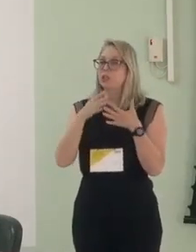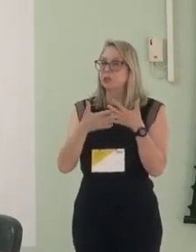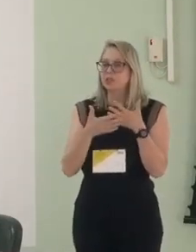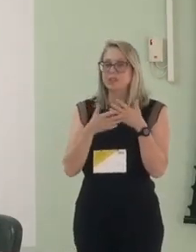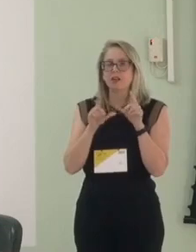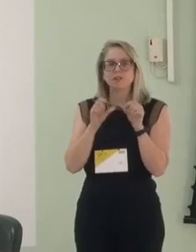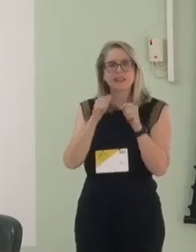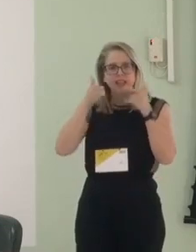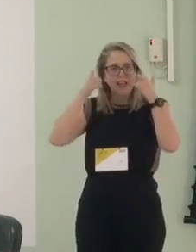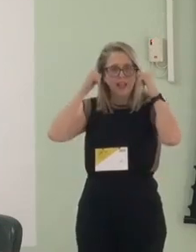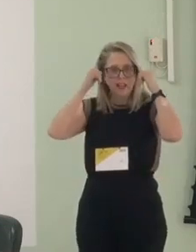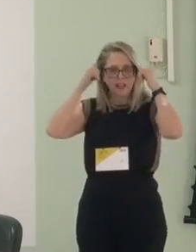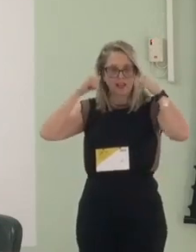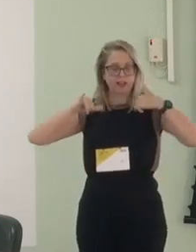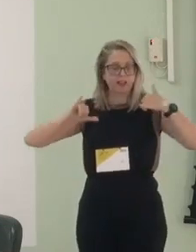evitaram, por muito tempo,